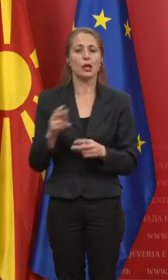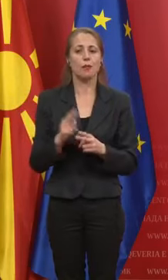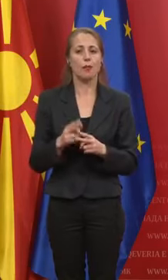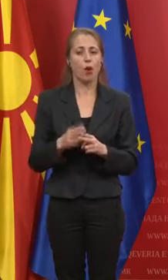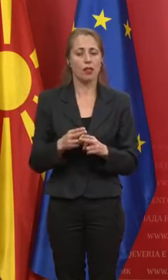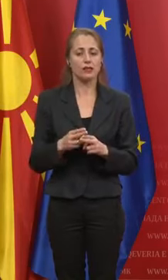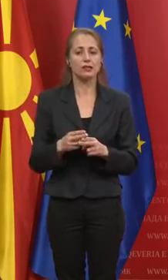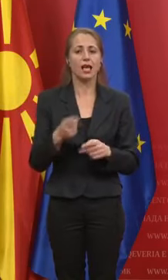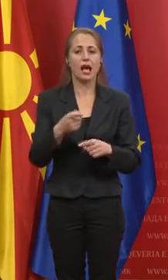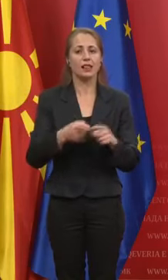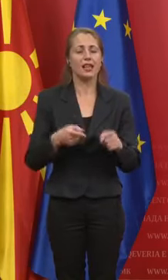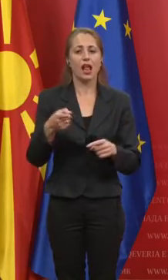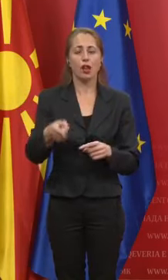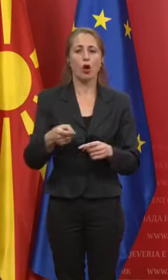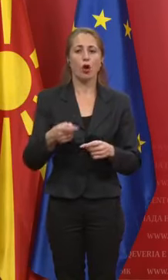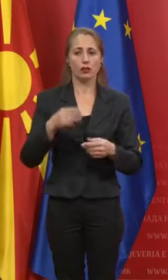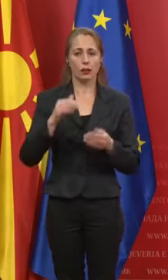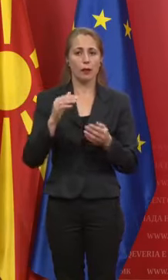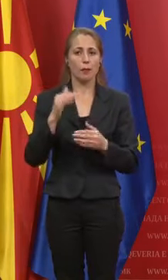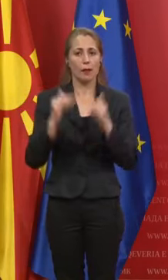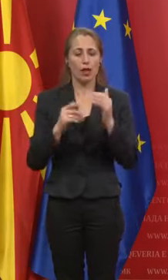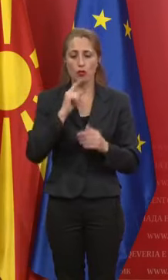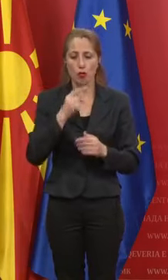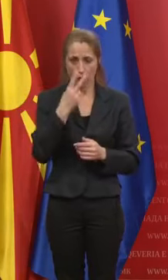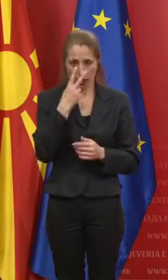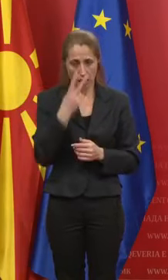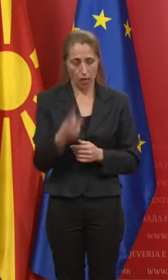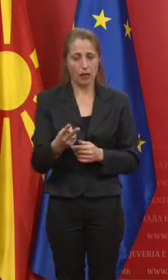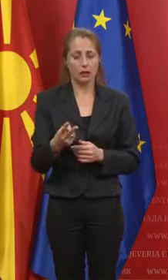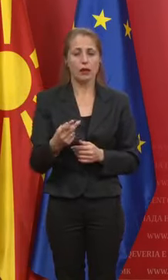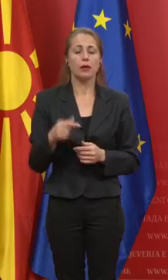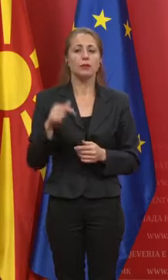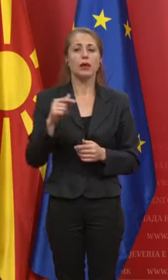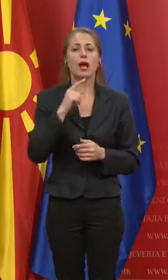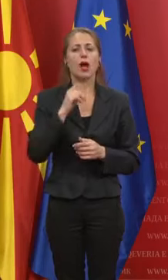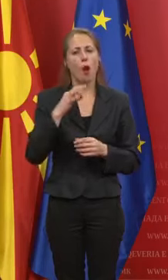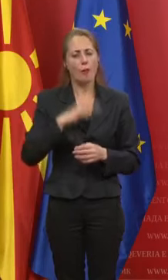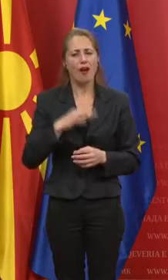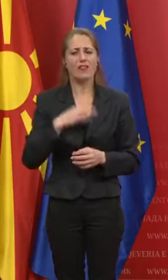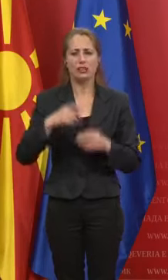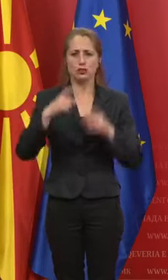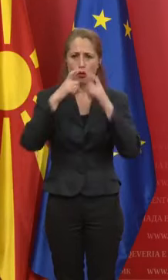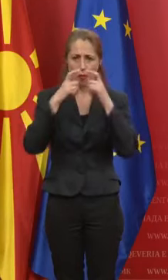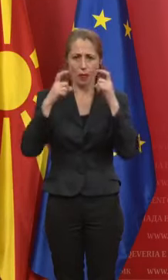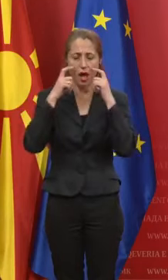а дел од мерките кои ги разгледуваме се задолжително носење на маска и на